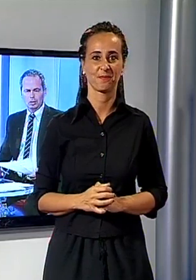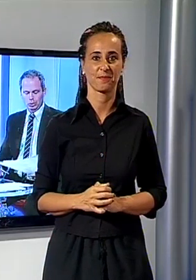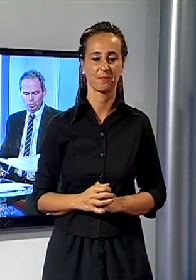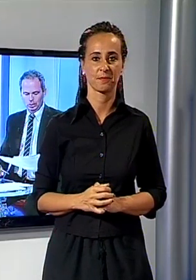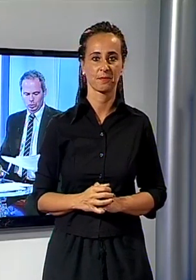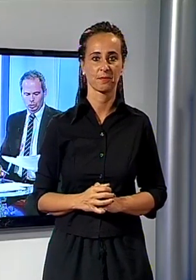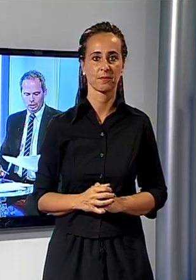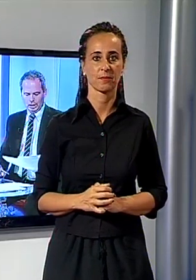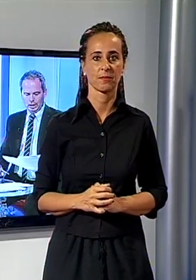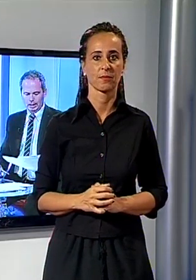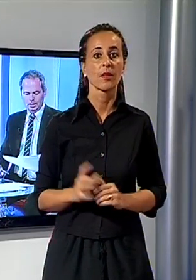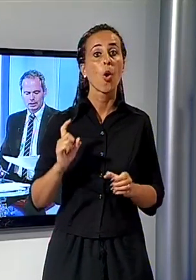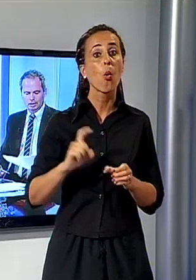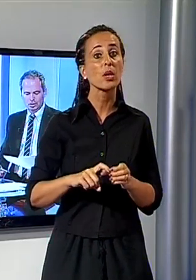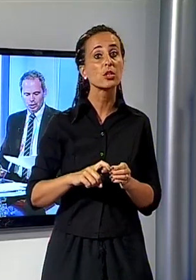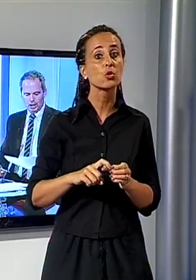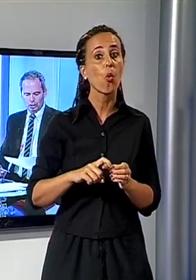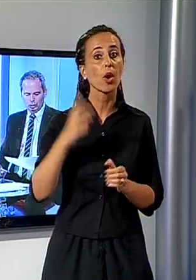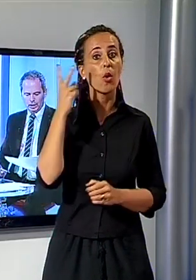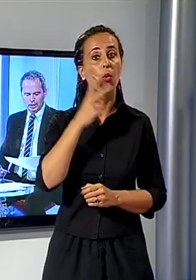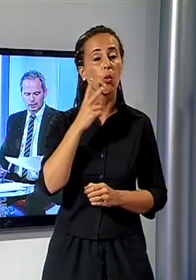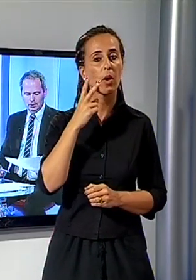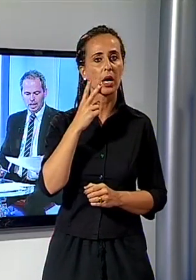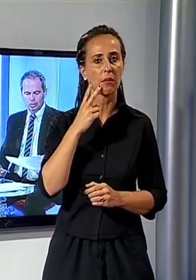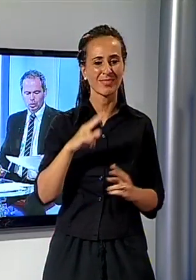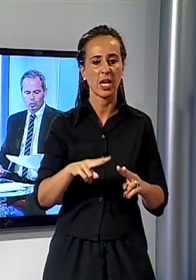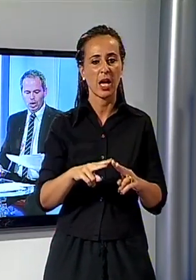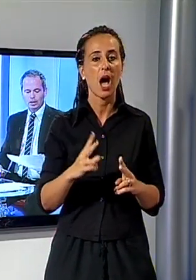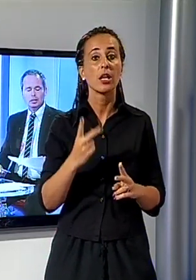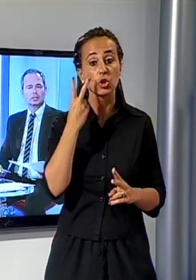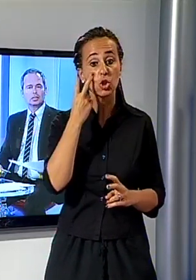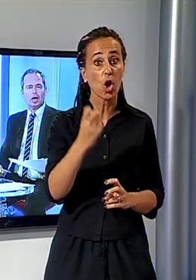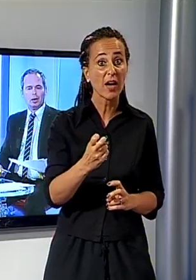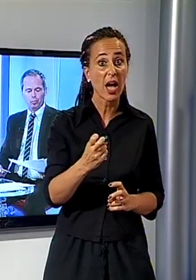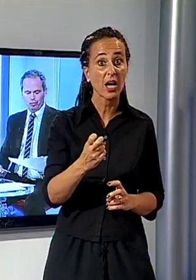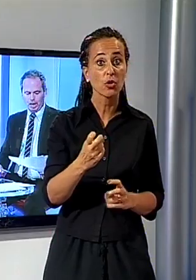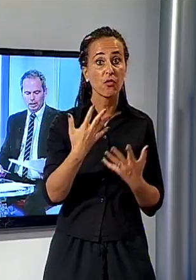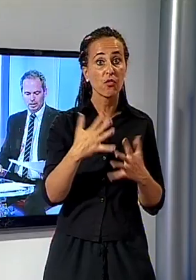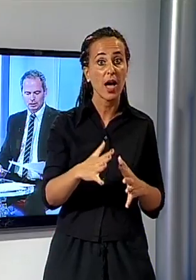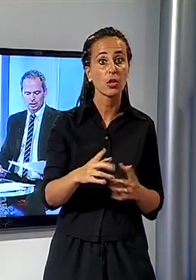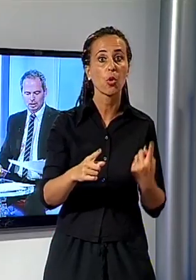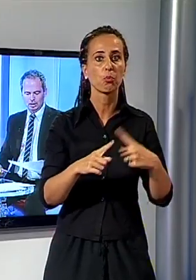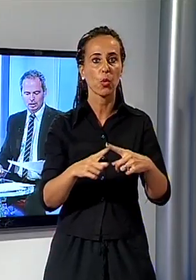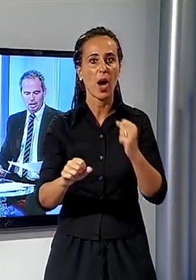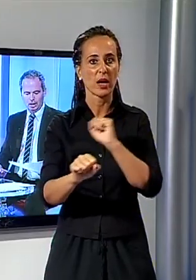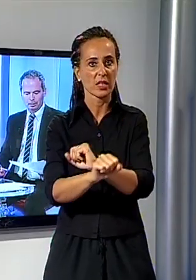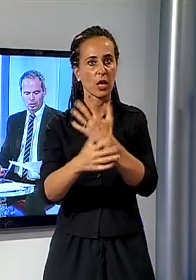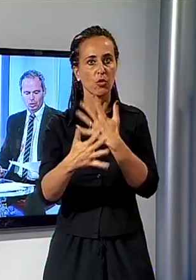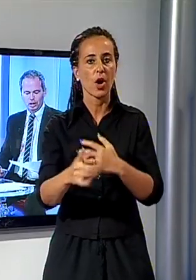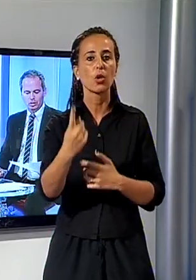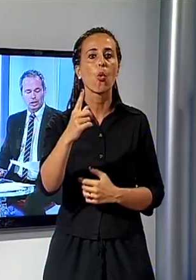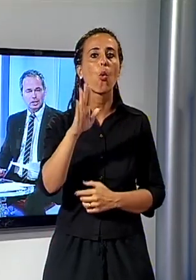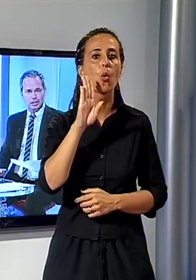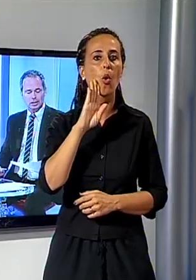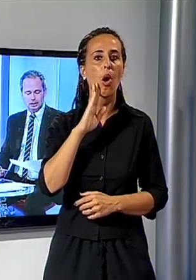Lemucchi, sarà invece attrezzata ed avrà a disposizione tre aree di sosta gratuita. Lemucchi sottolinea che la scelta delle